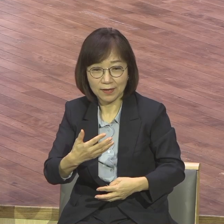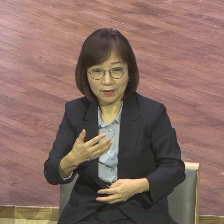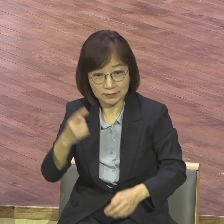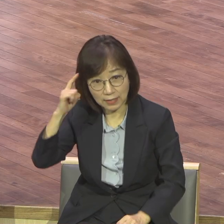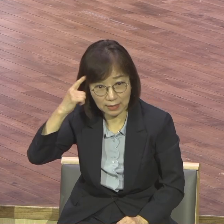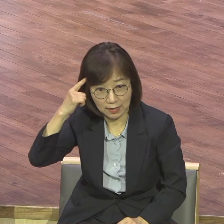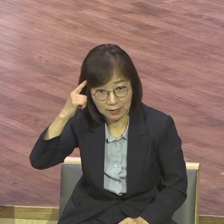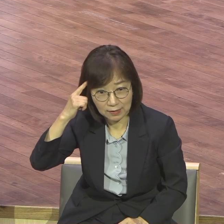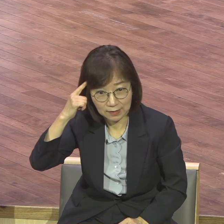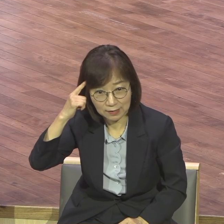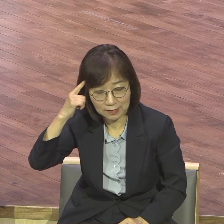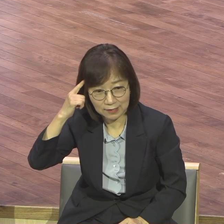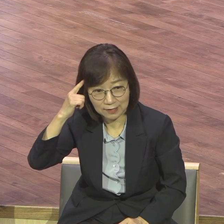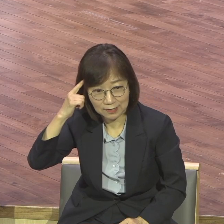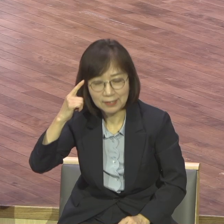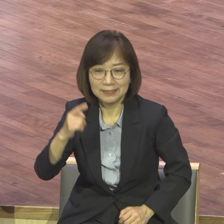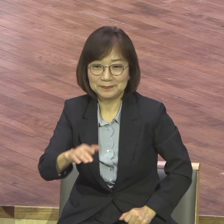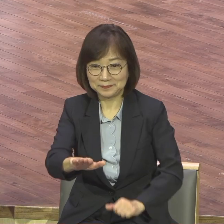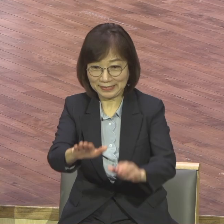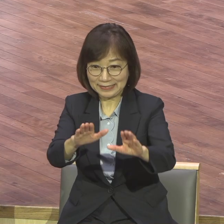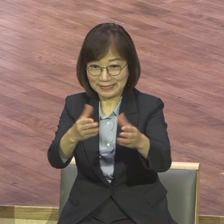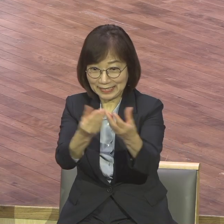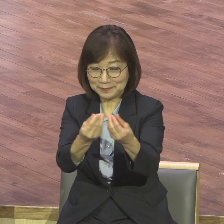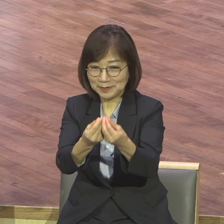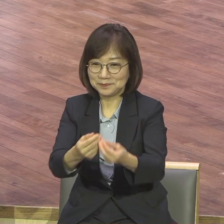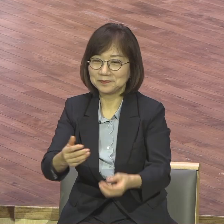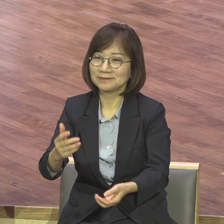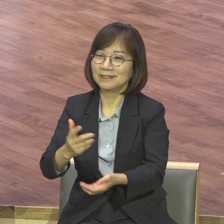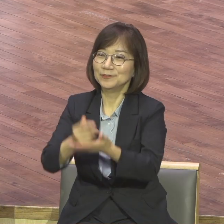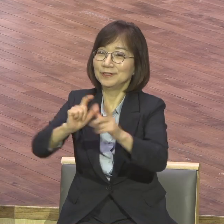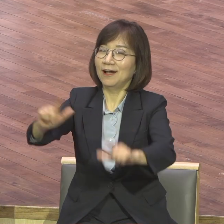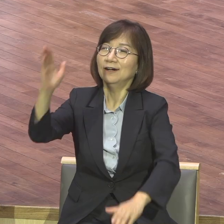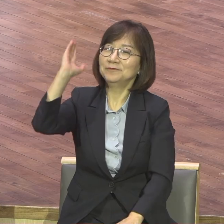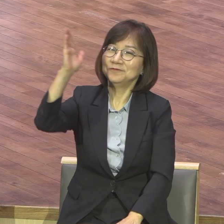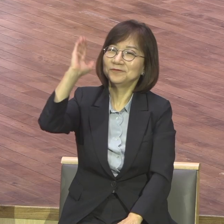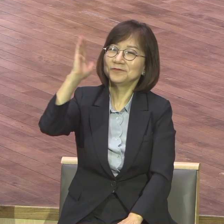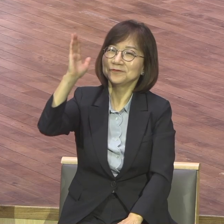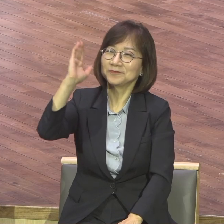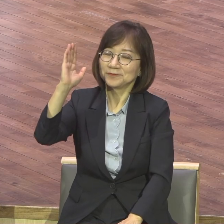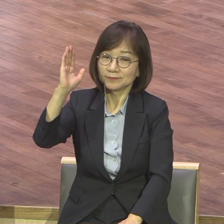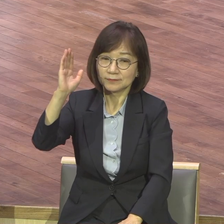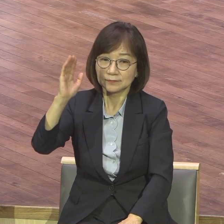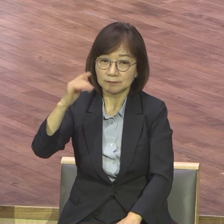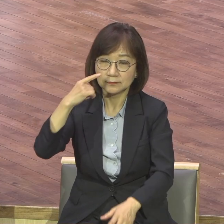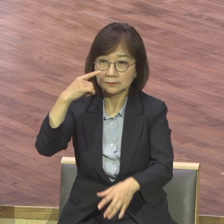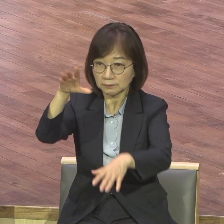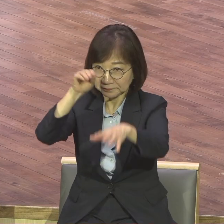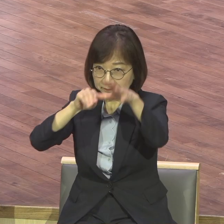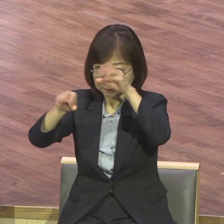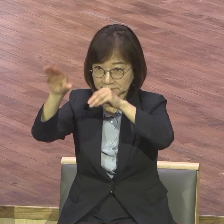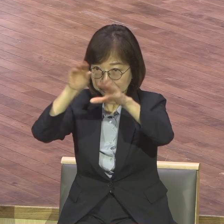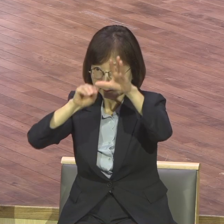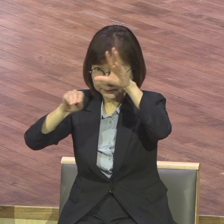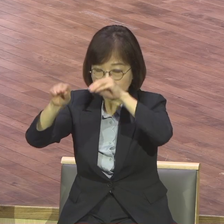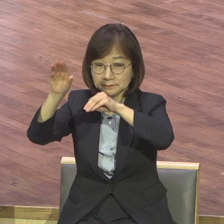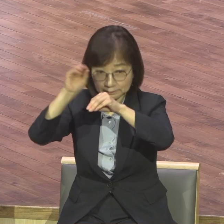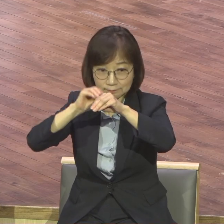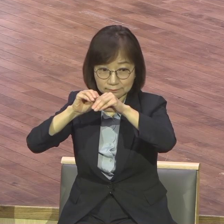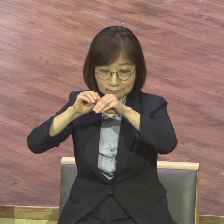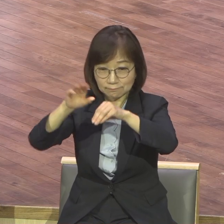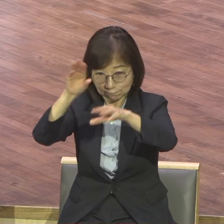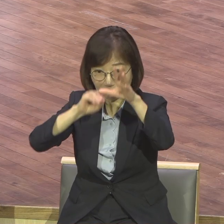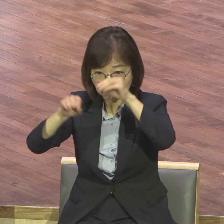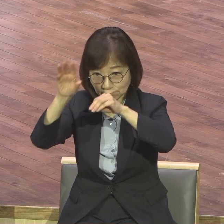자, 쉽게 말씀드리면 강단 설교를 들었는데 말씀을 예배를 드리면서 말씀을 들었는데 그